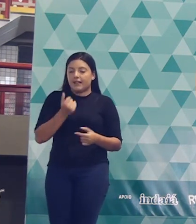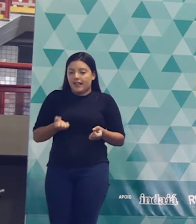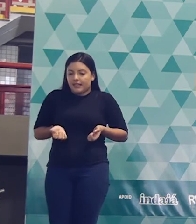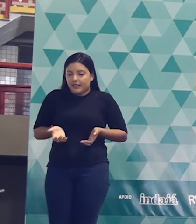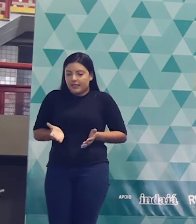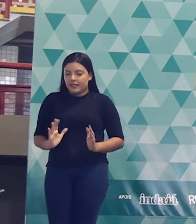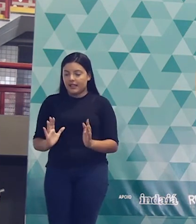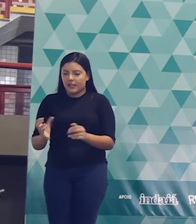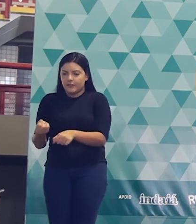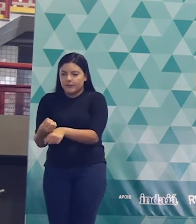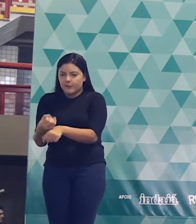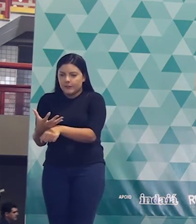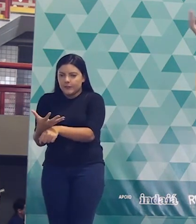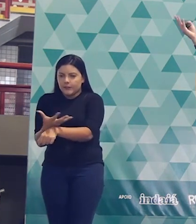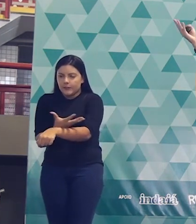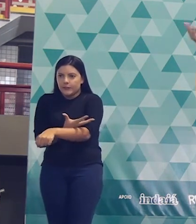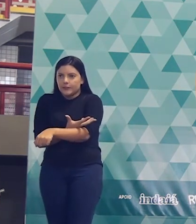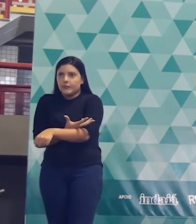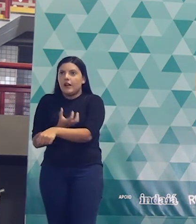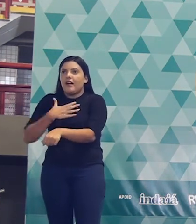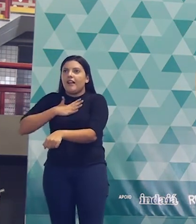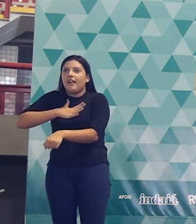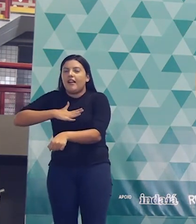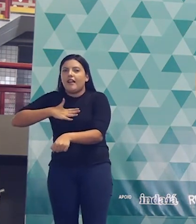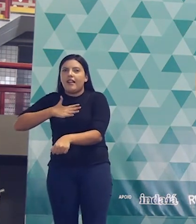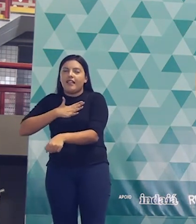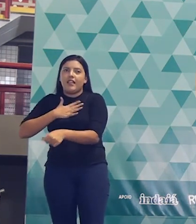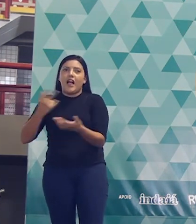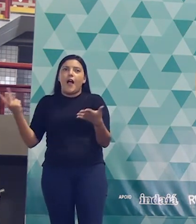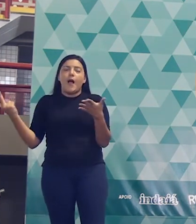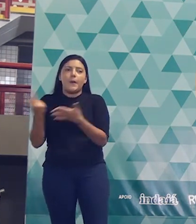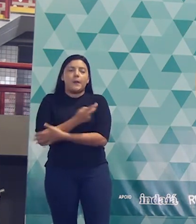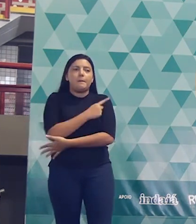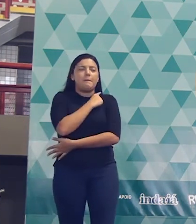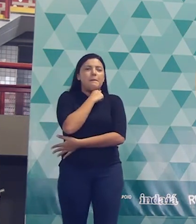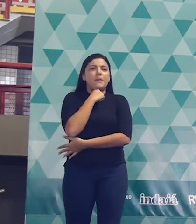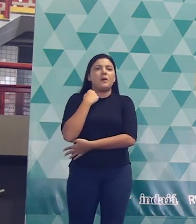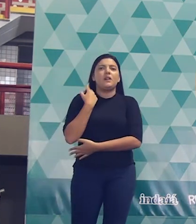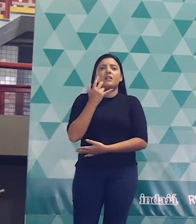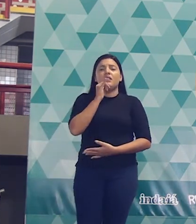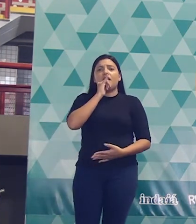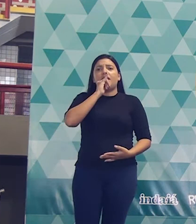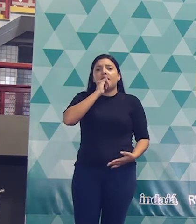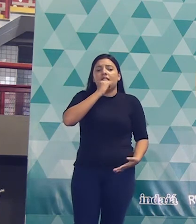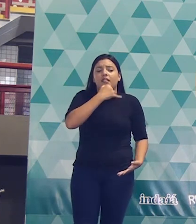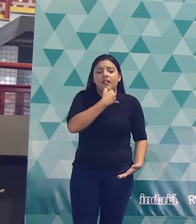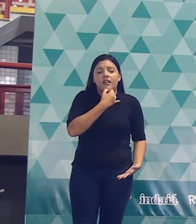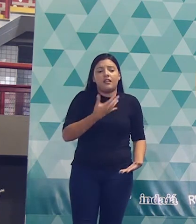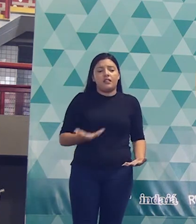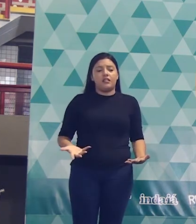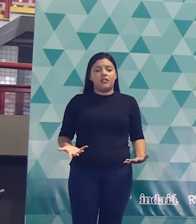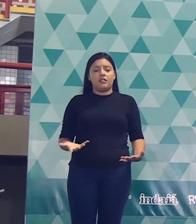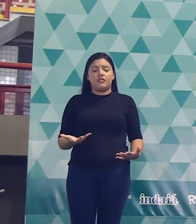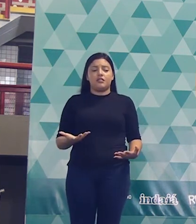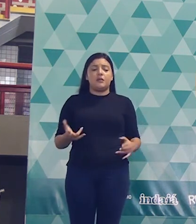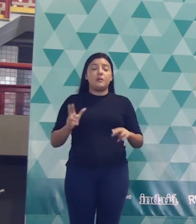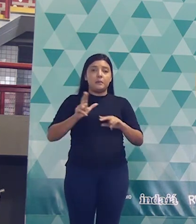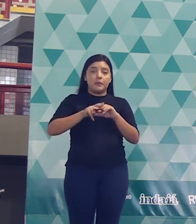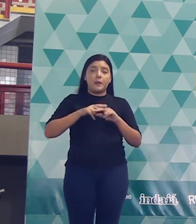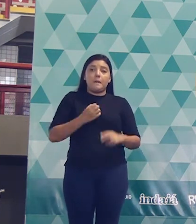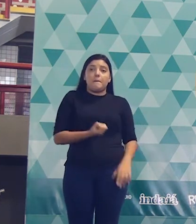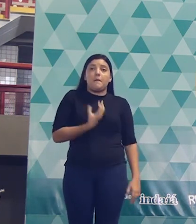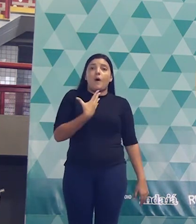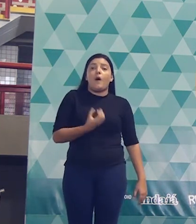emoção diferente da partida de uma pessoa, né? Então o toque é diferente. Então nesse poema, por meio